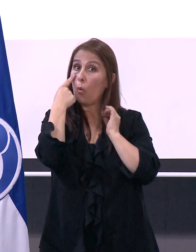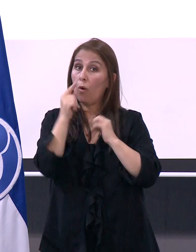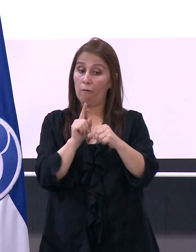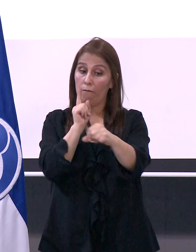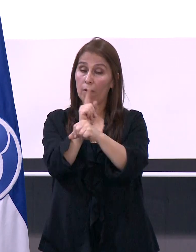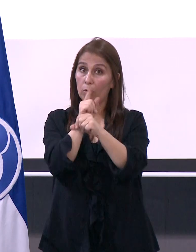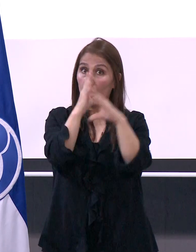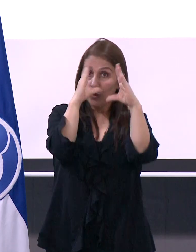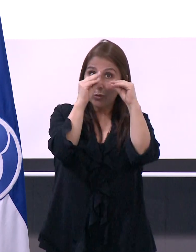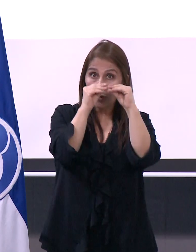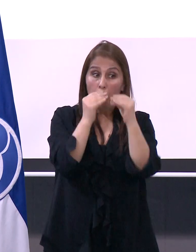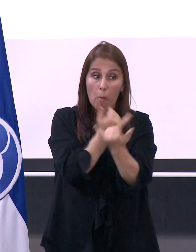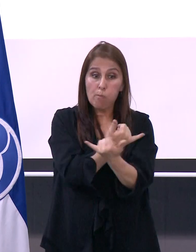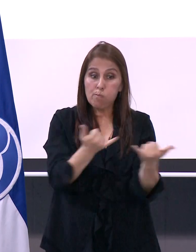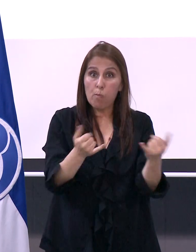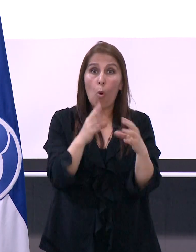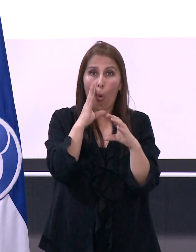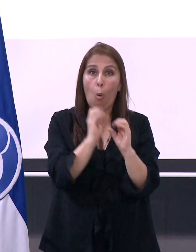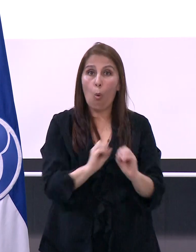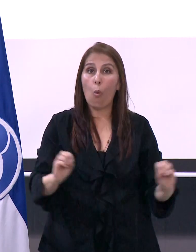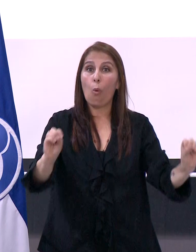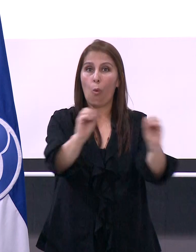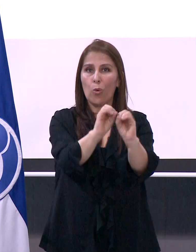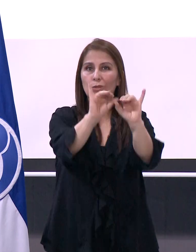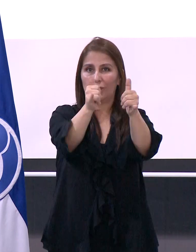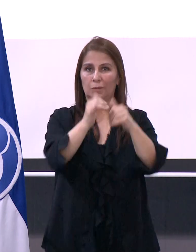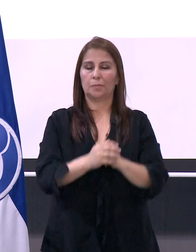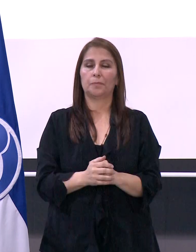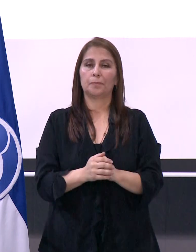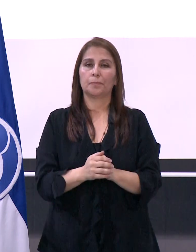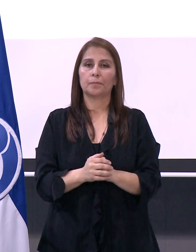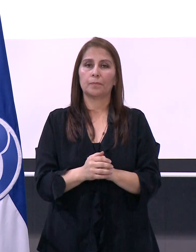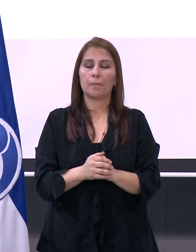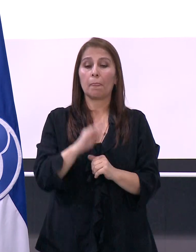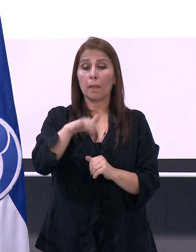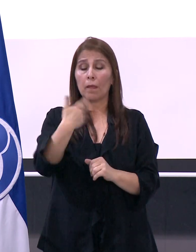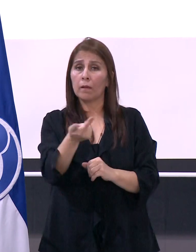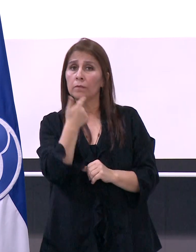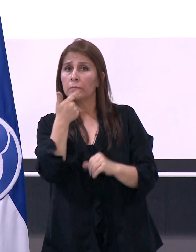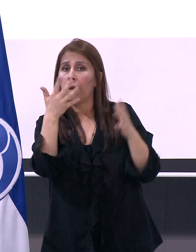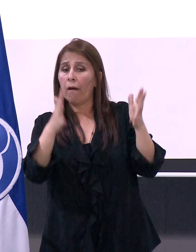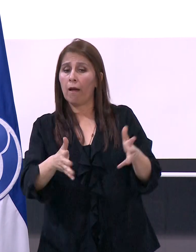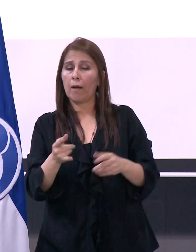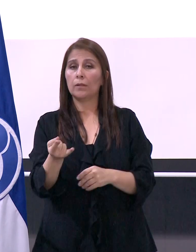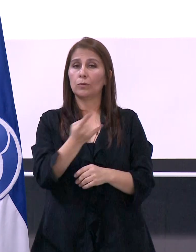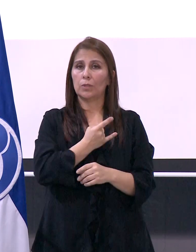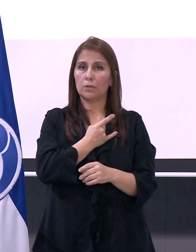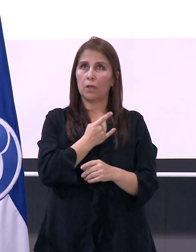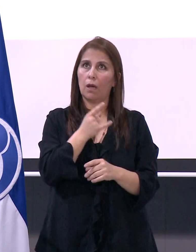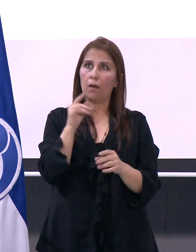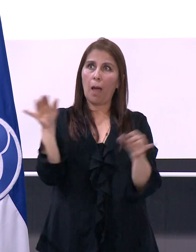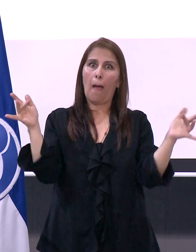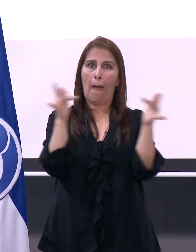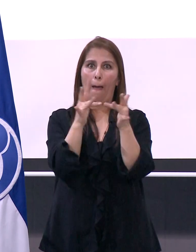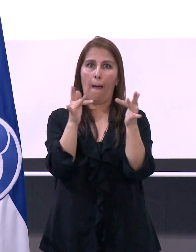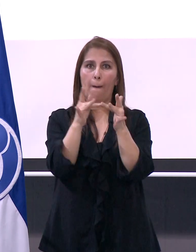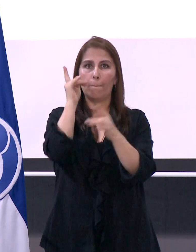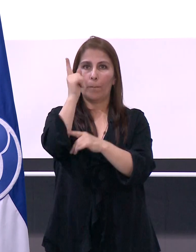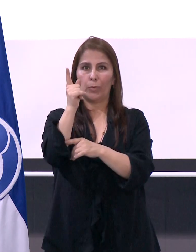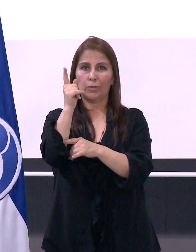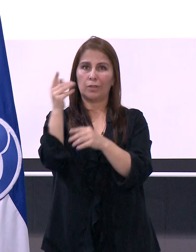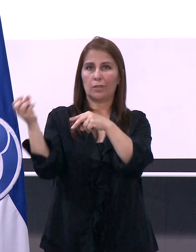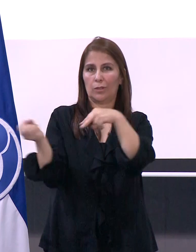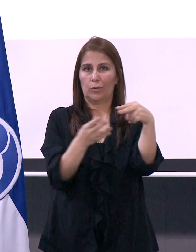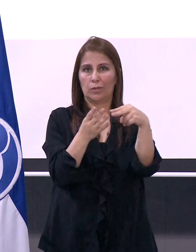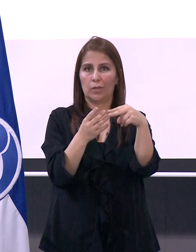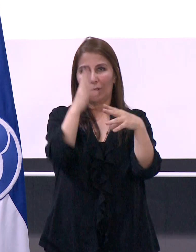hombres un segundo proyecto que muestra la intención de poner la universidad al servicio de las nuevas políticas educativas fue el que se plasmó en el acuerdo 03